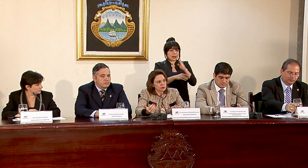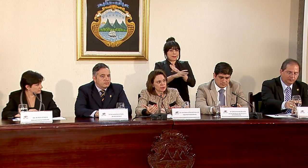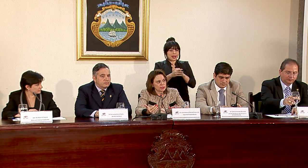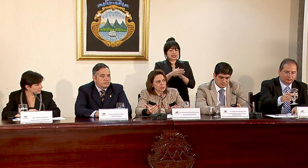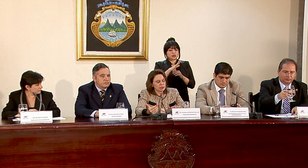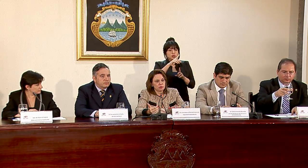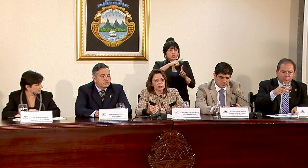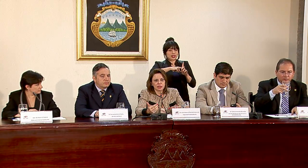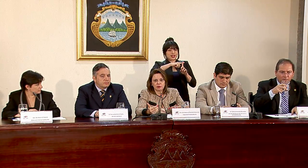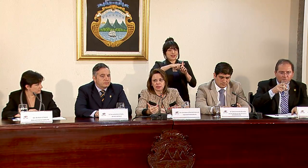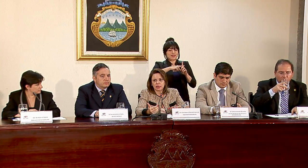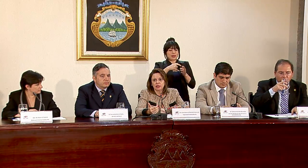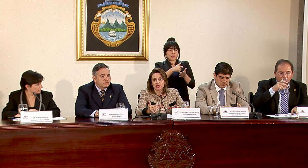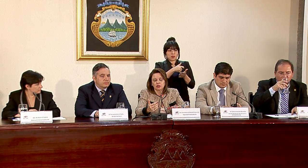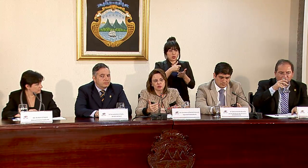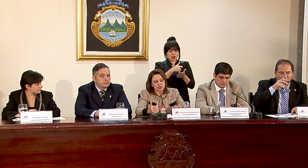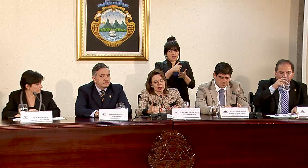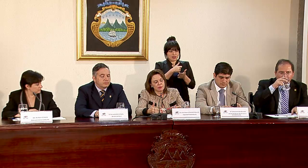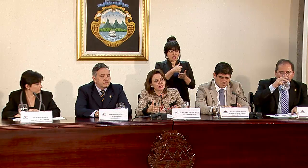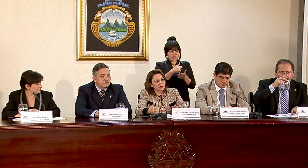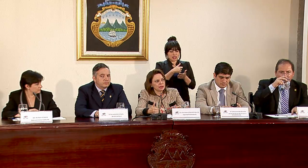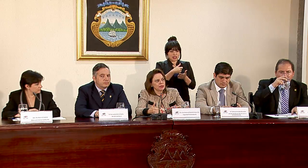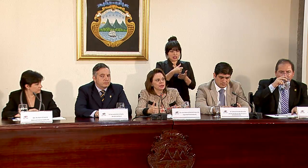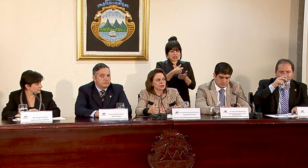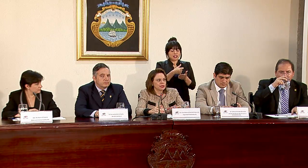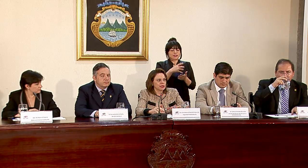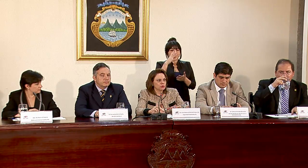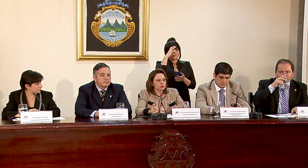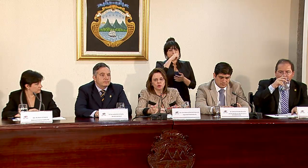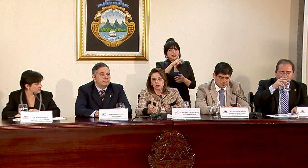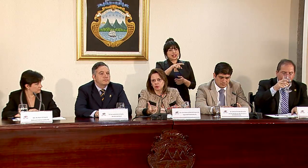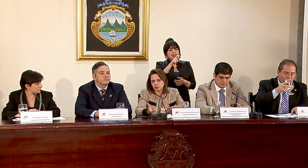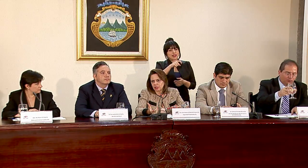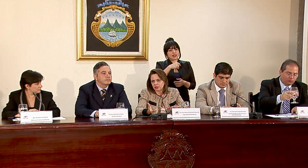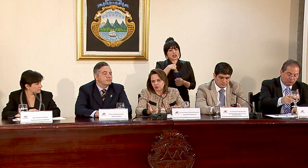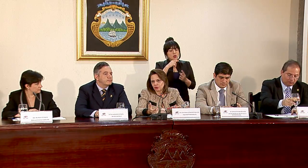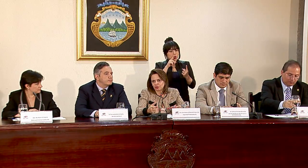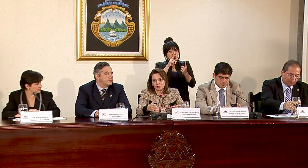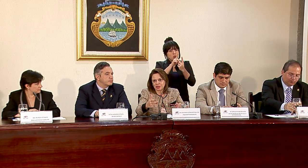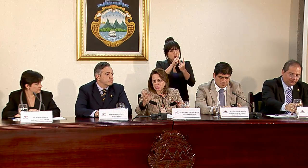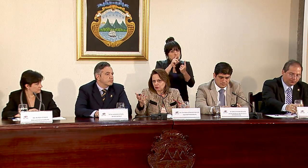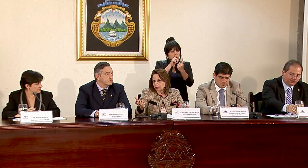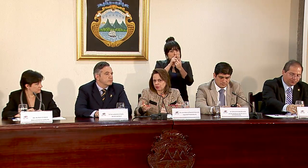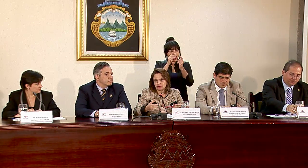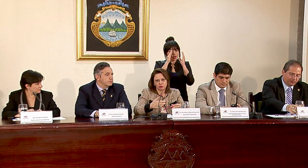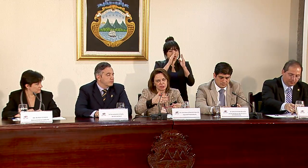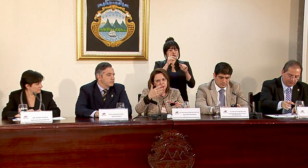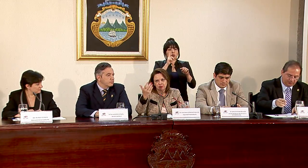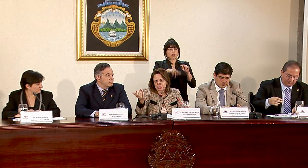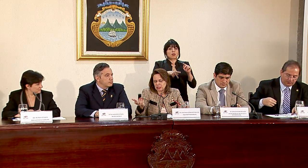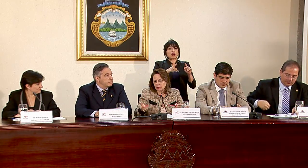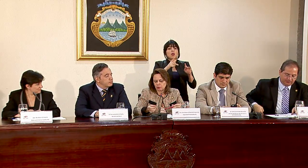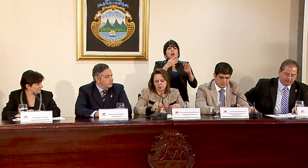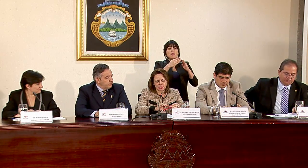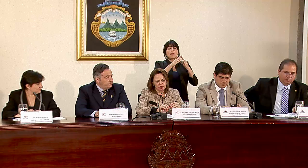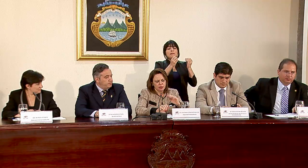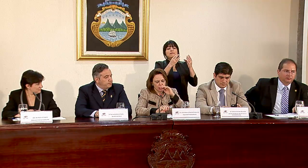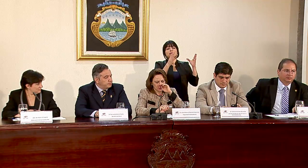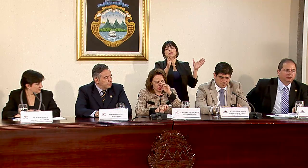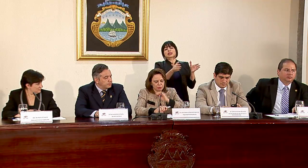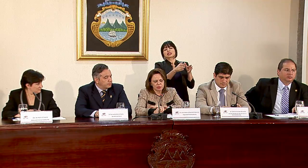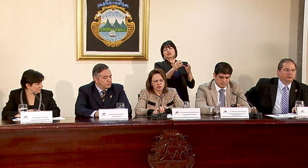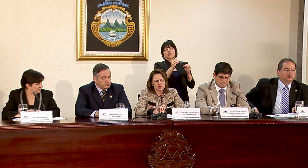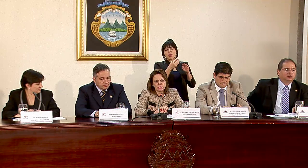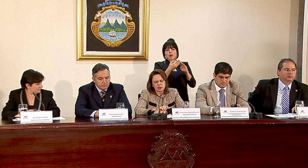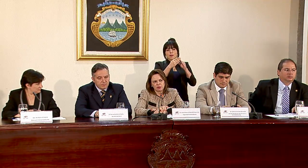que su nivel de vulnerabilidad nos amerita que tengan uno a uno de atención. No puede ser una población masiva, no puede ser